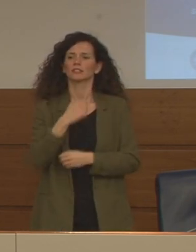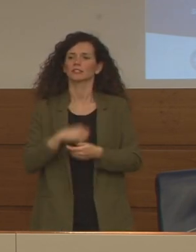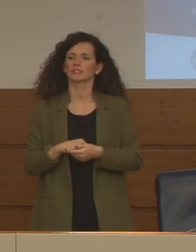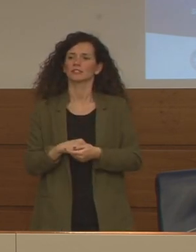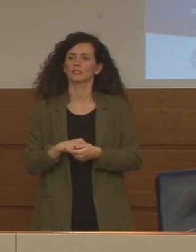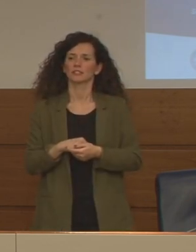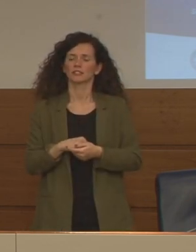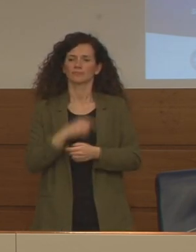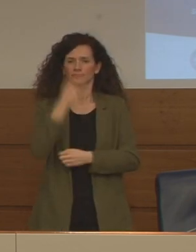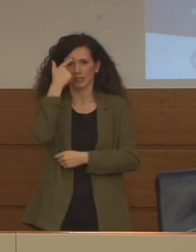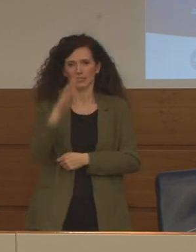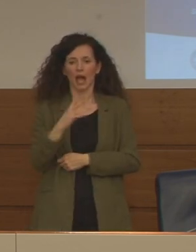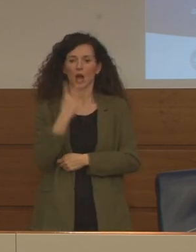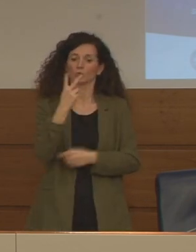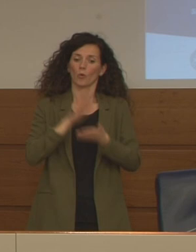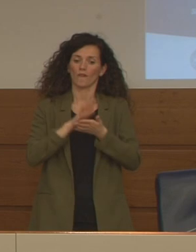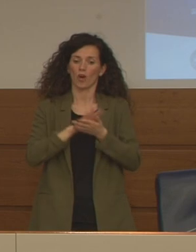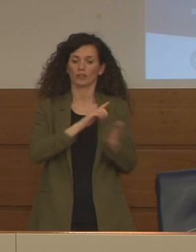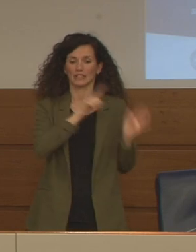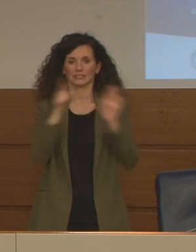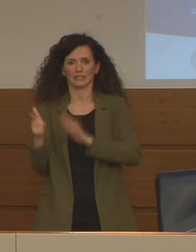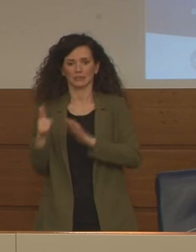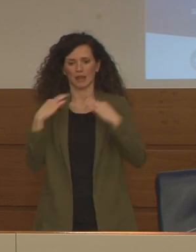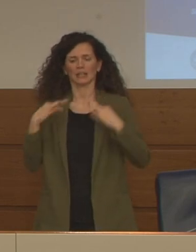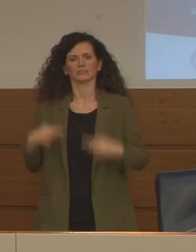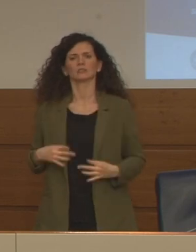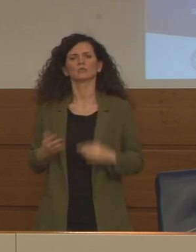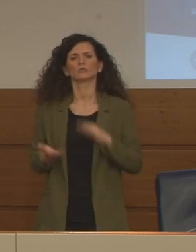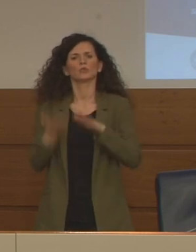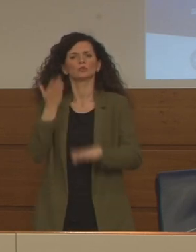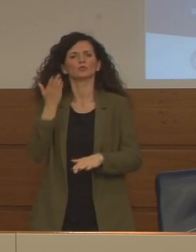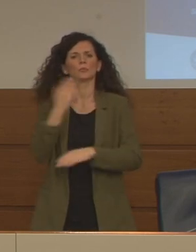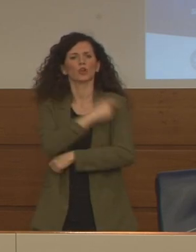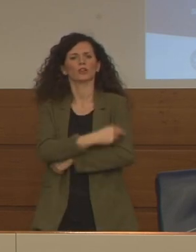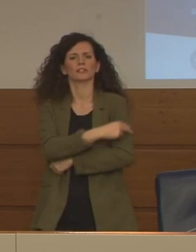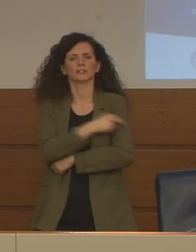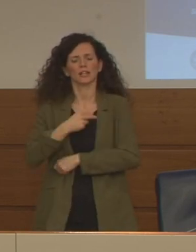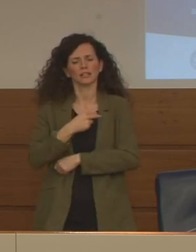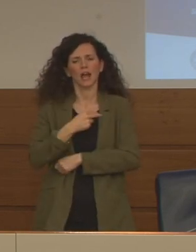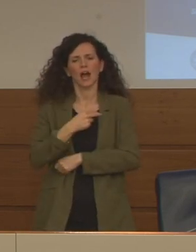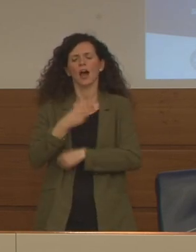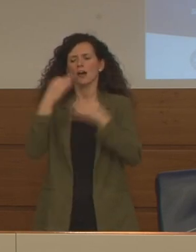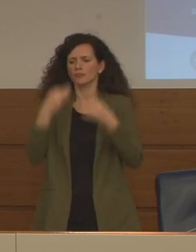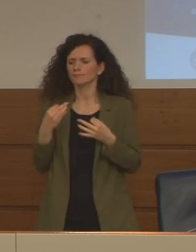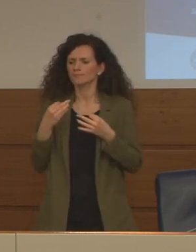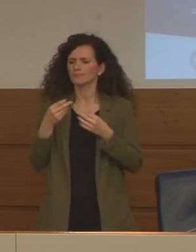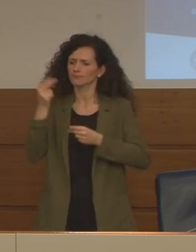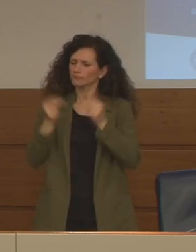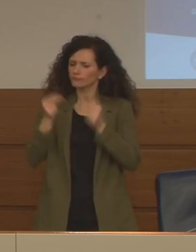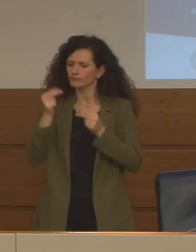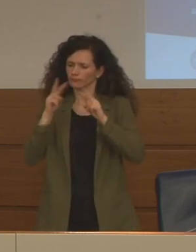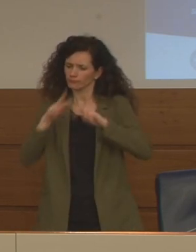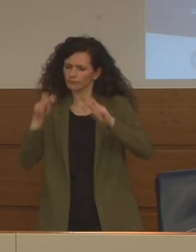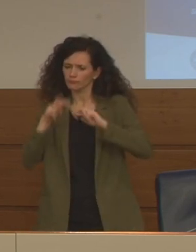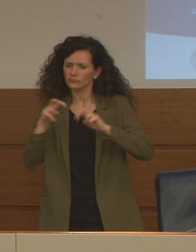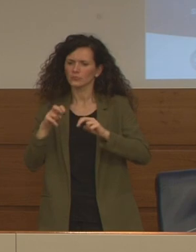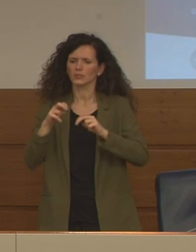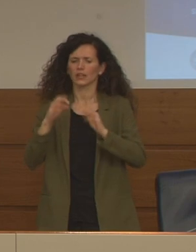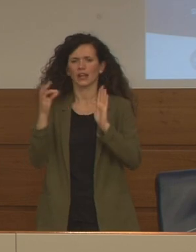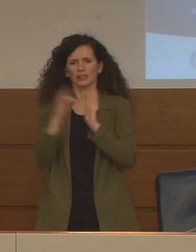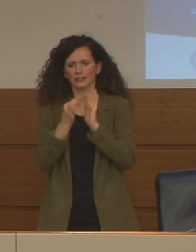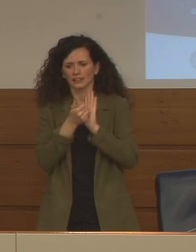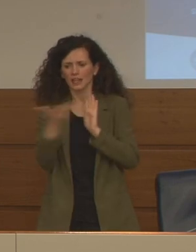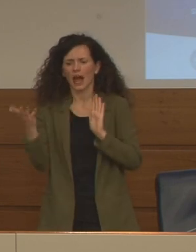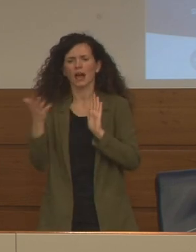noi due volte a settimana come istituto superiore di sanità produciamo dei dati e dei rapporti più approfonditi sia